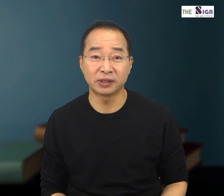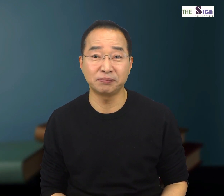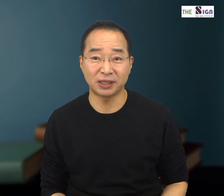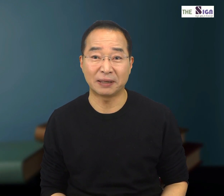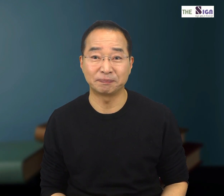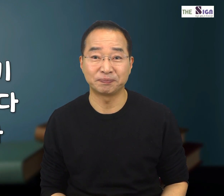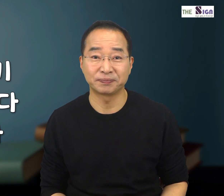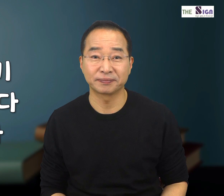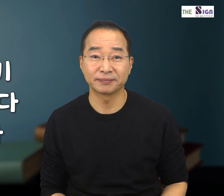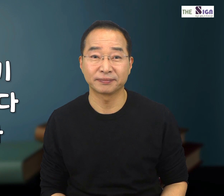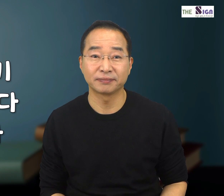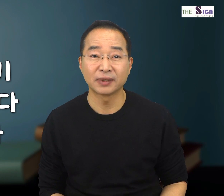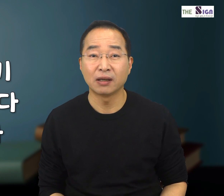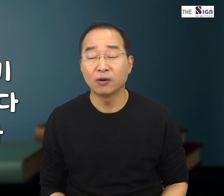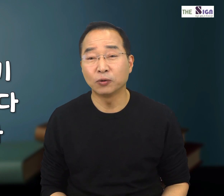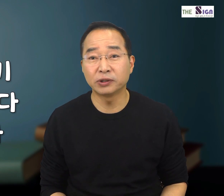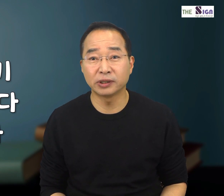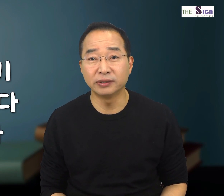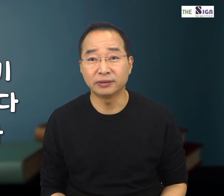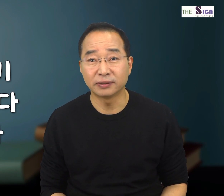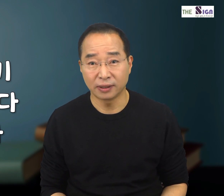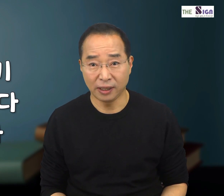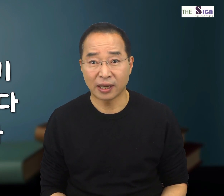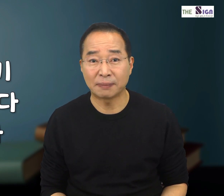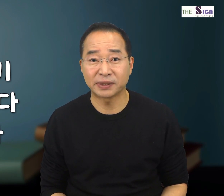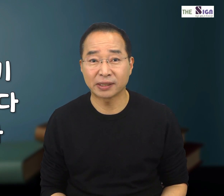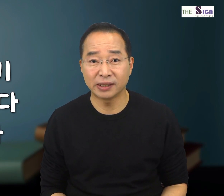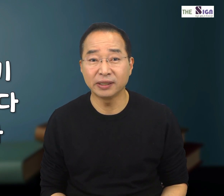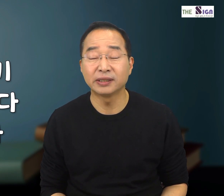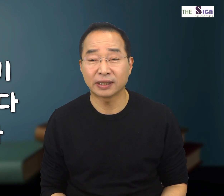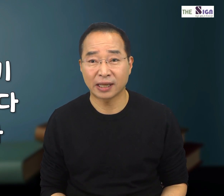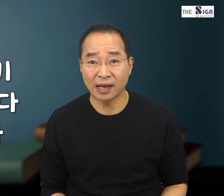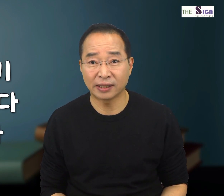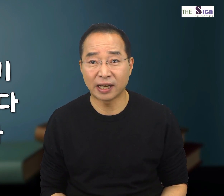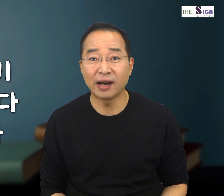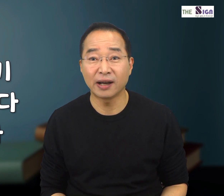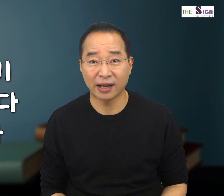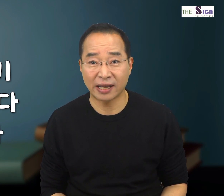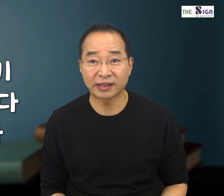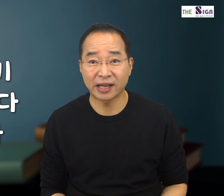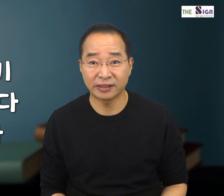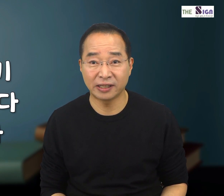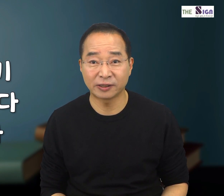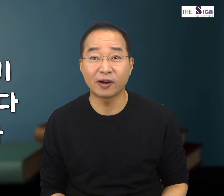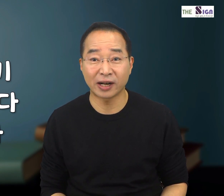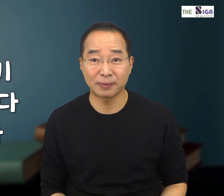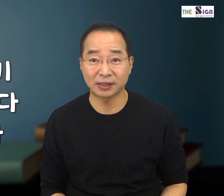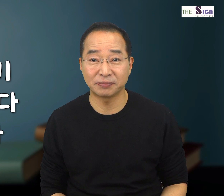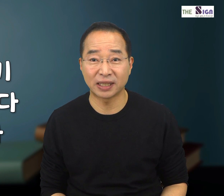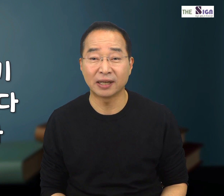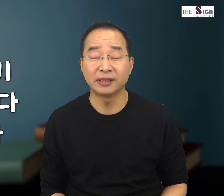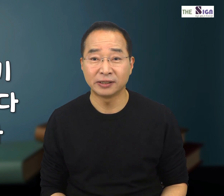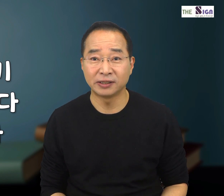씁니다. 오늘은 갑자기, 강하다, 같다에 대해서 알아봤습니다.